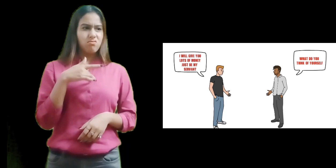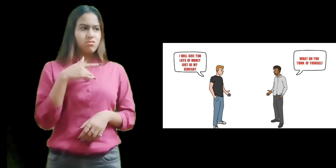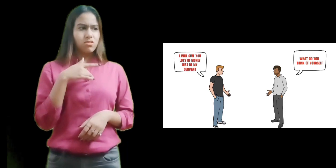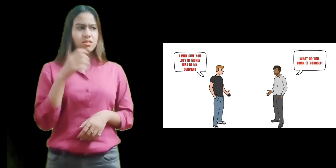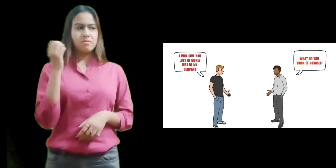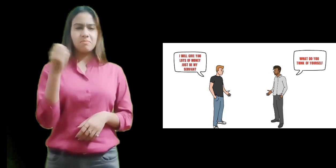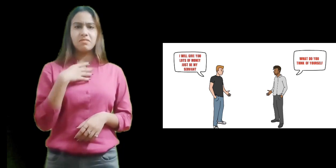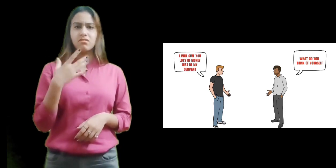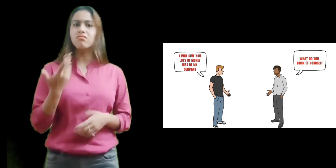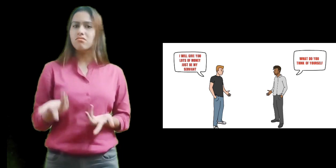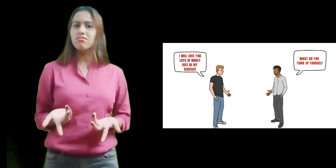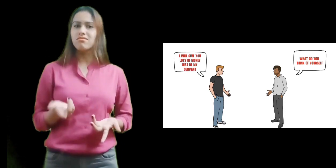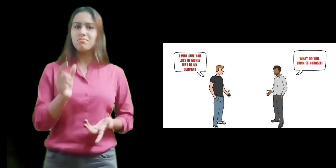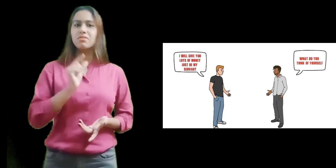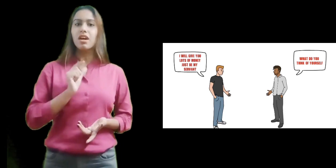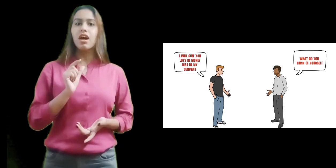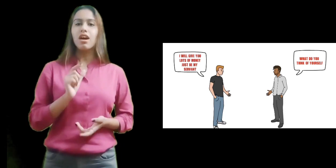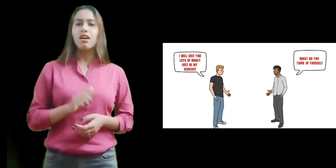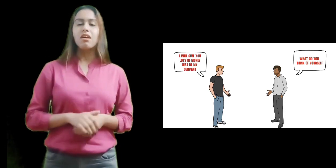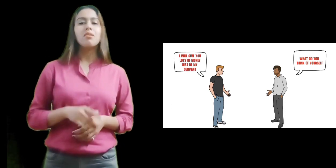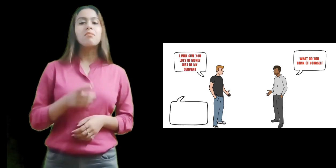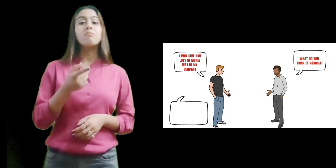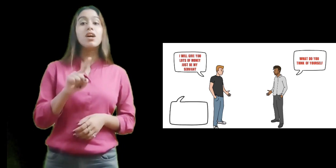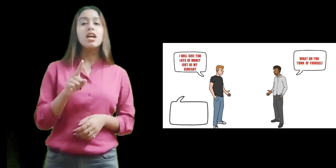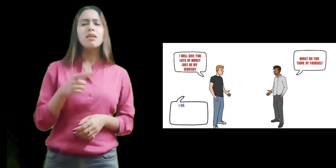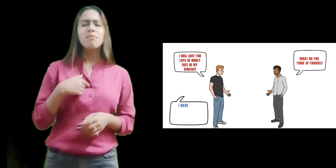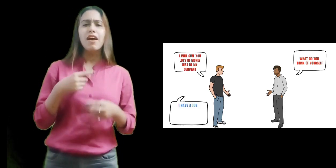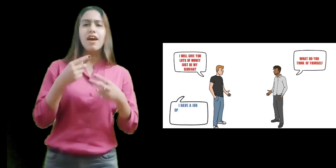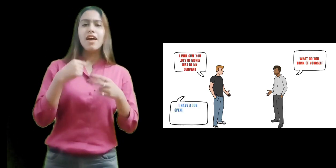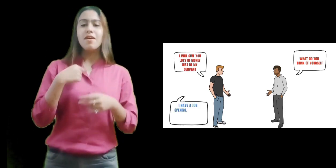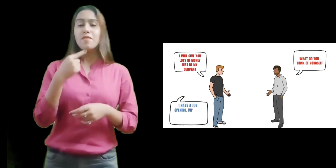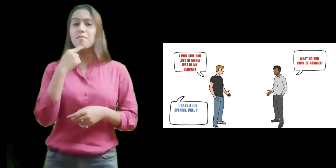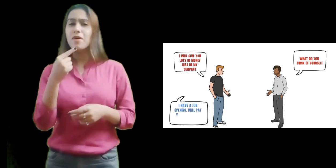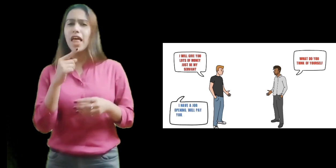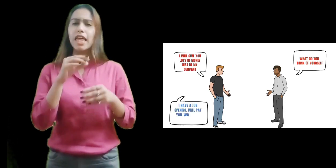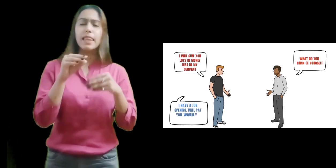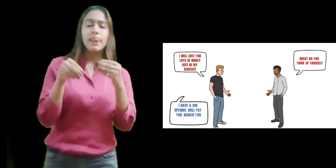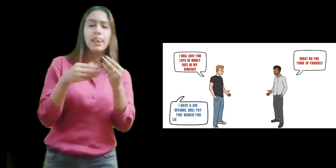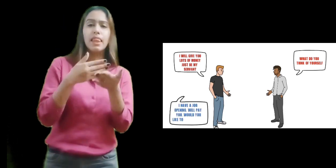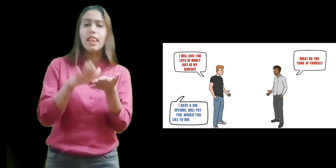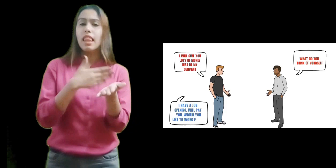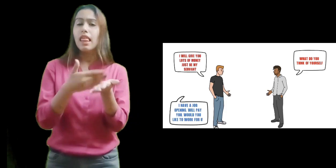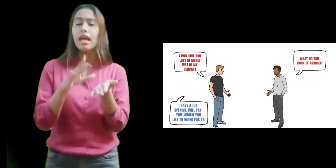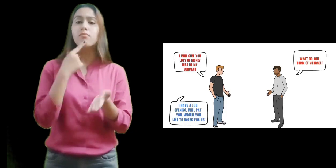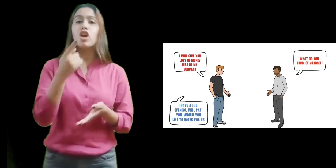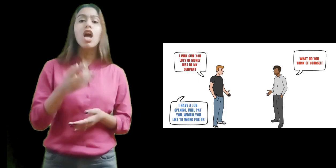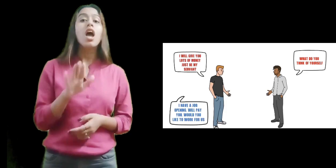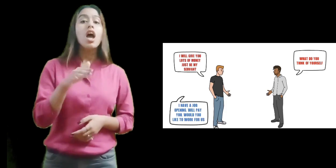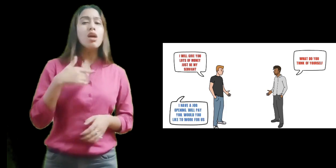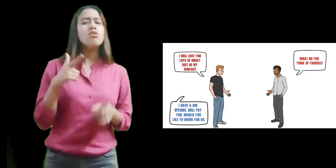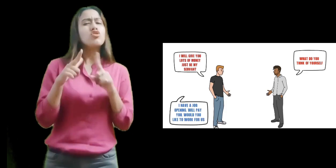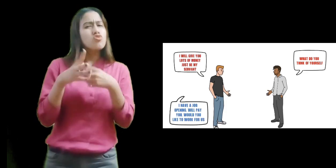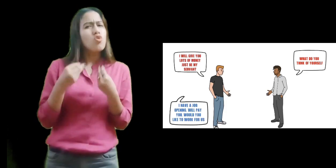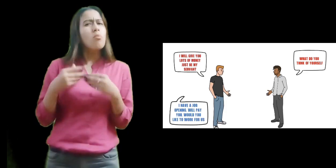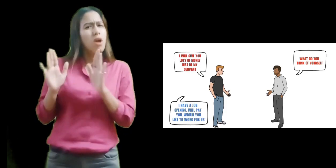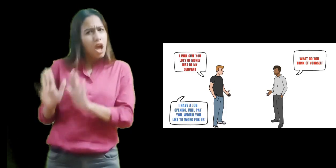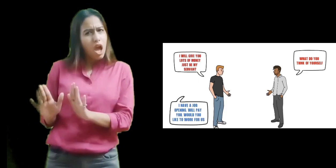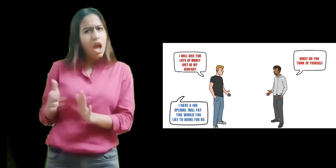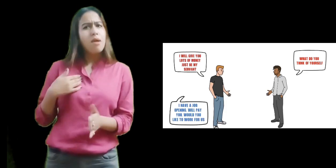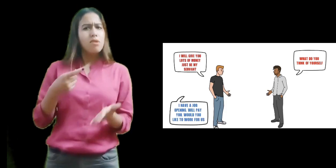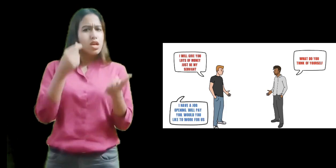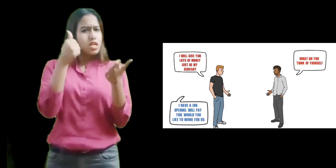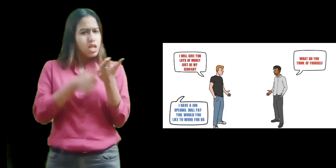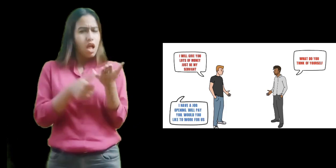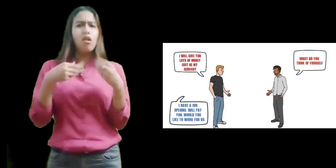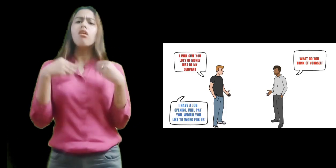भला भी बोल दे। बट वो ऐसा नहीं करेंगे अगर मैं उनको थोड़ा अलग वे में ये बोलूं कि आई हैव अ जॉब ओपनिंग, हम आपको इतनी सैलरी देंगे हर महीने,